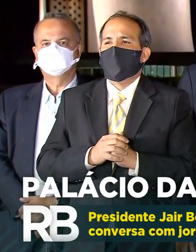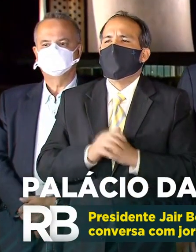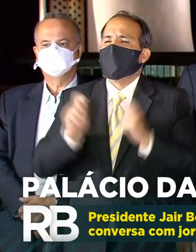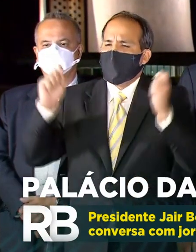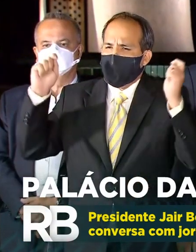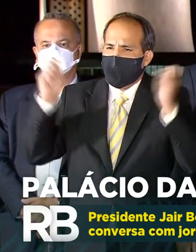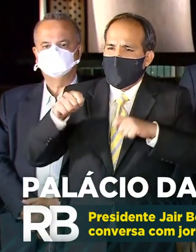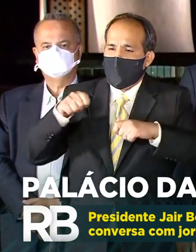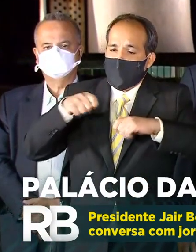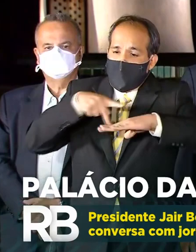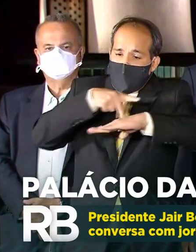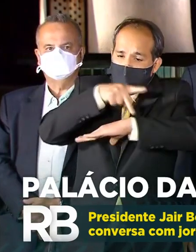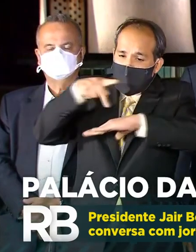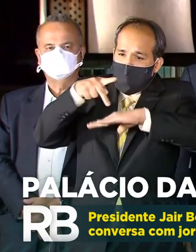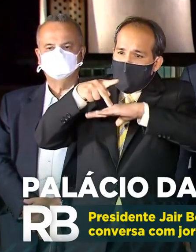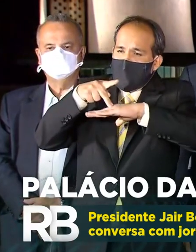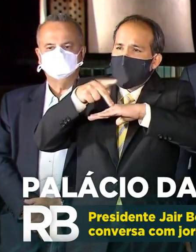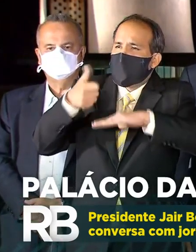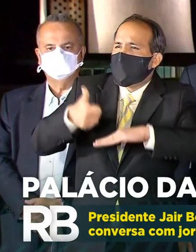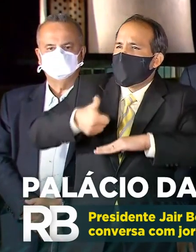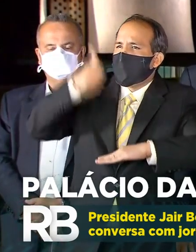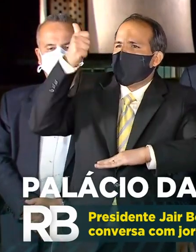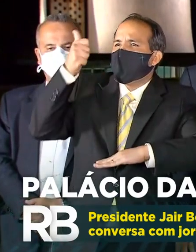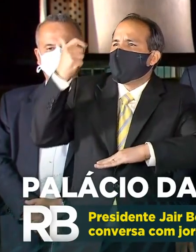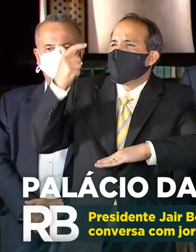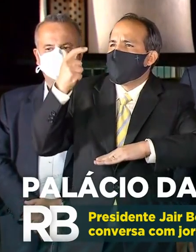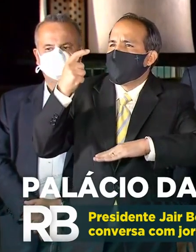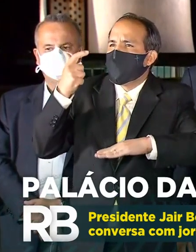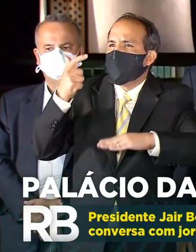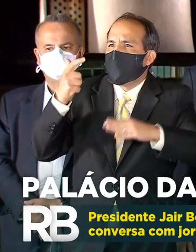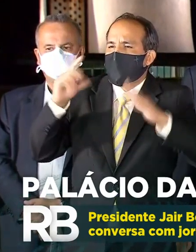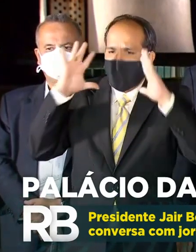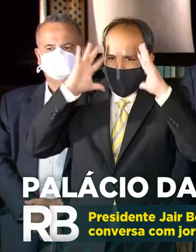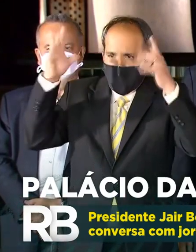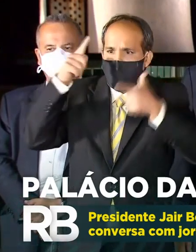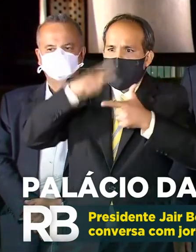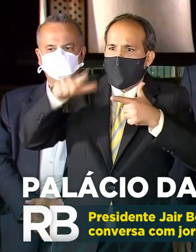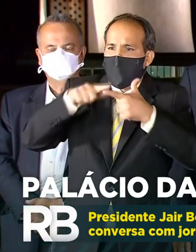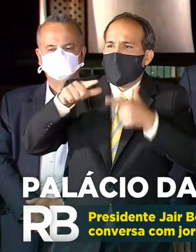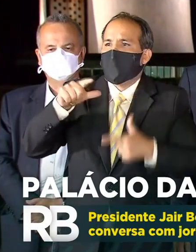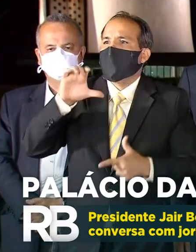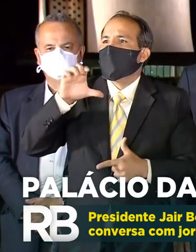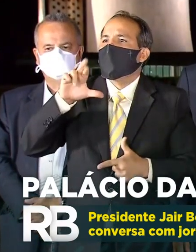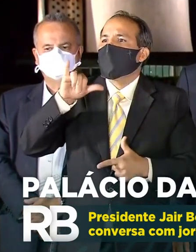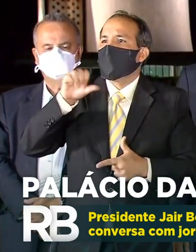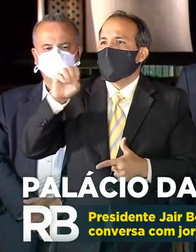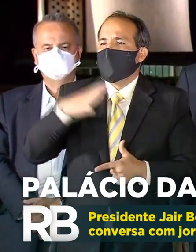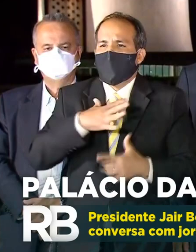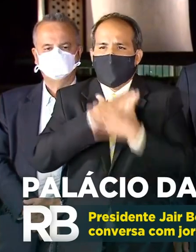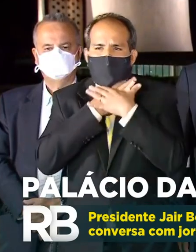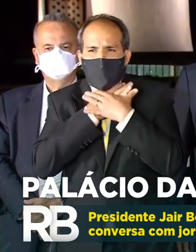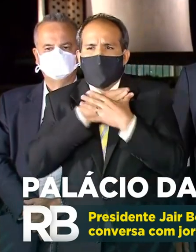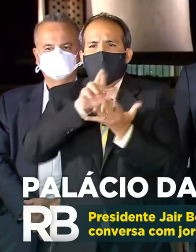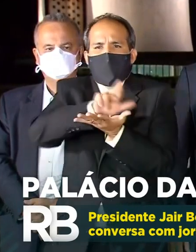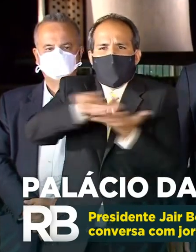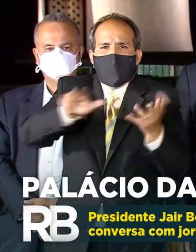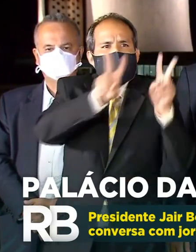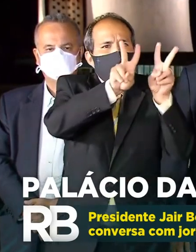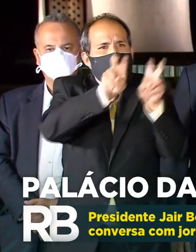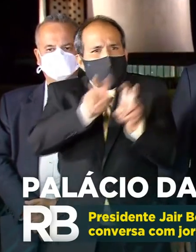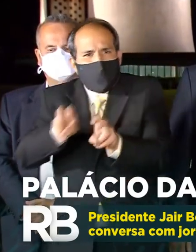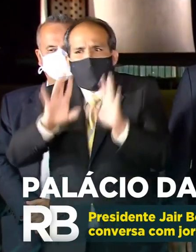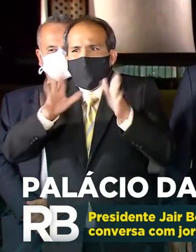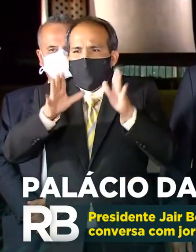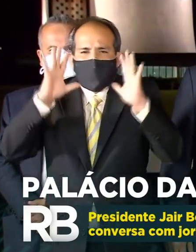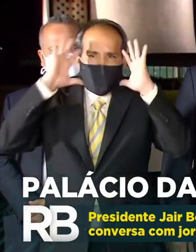que melhor reagirá à questão da crise. Assuntos variados foram tratados,